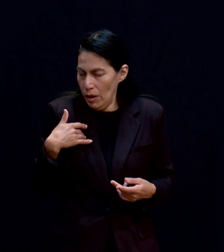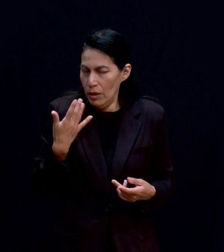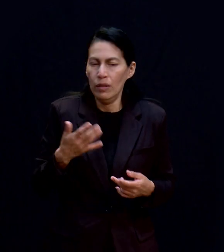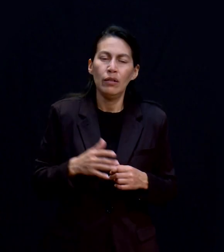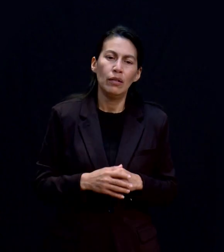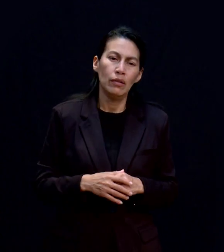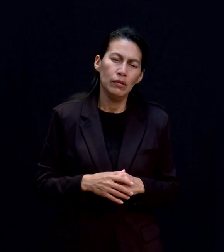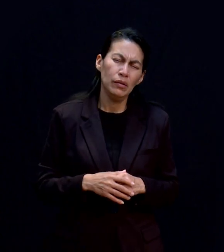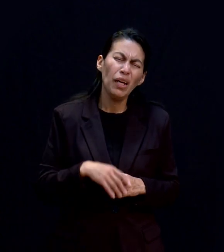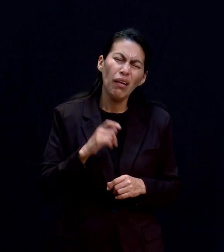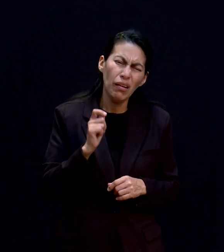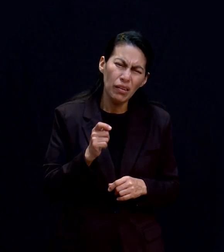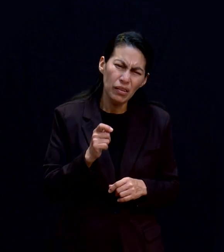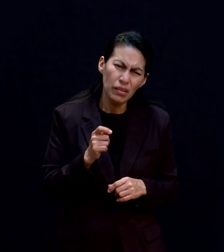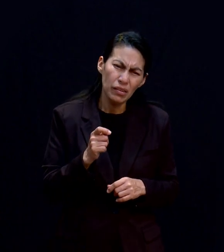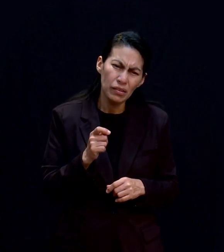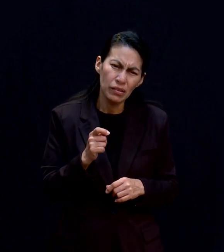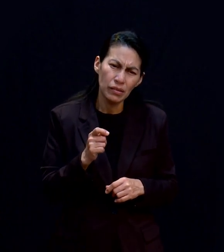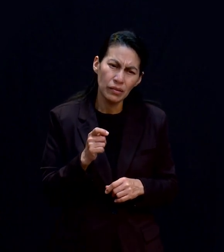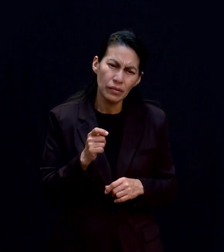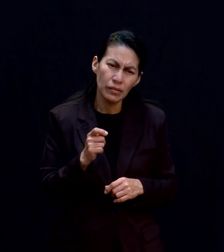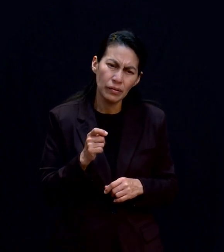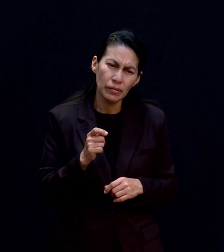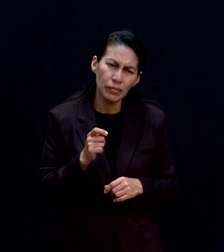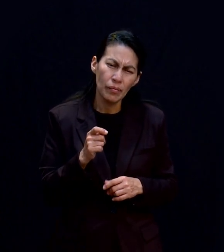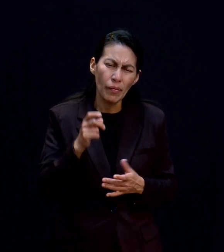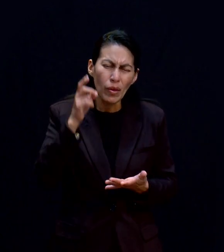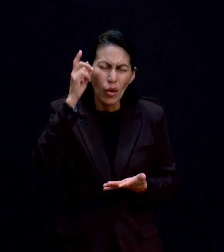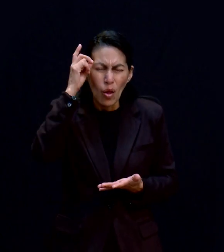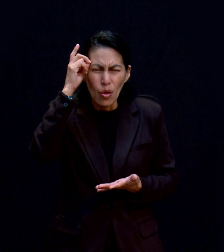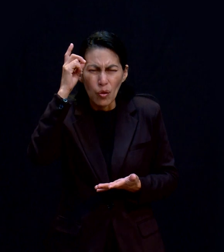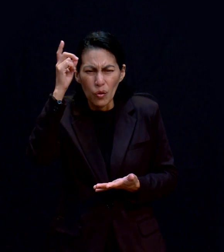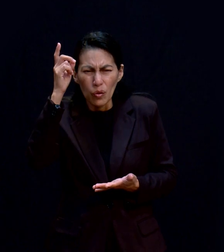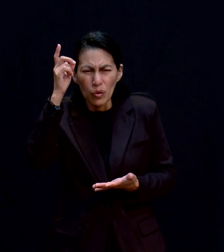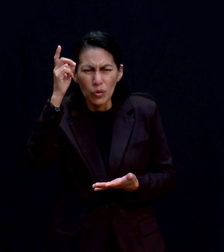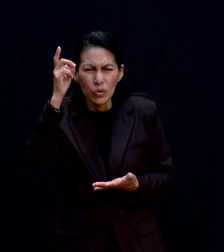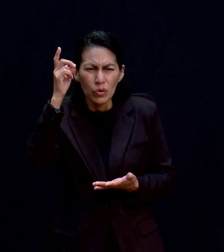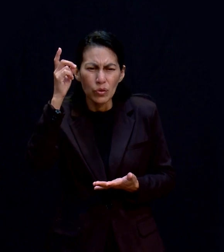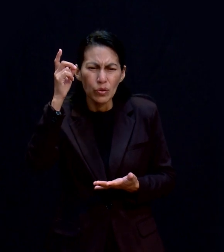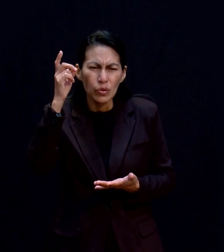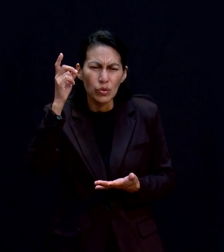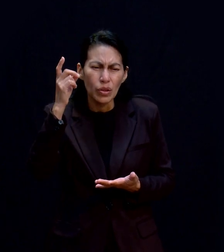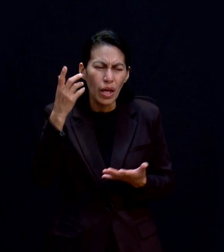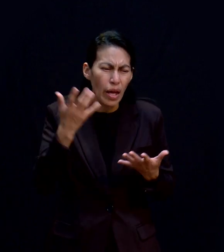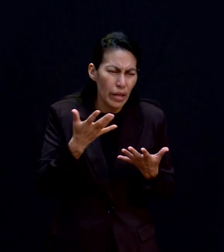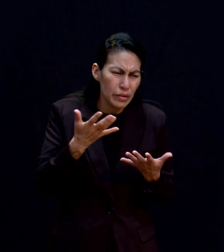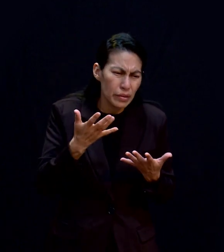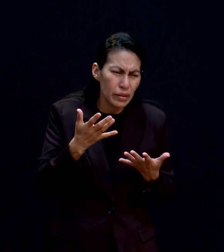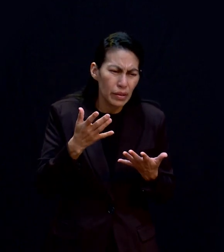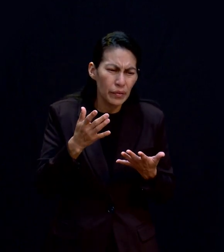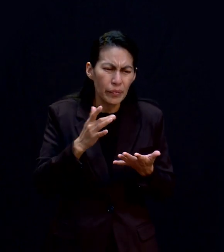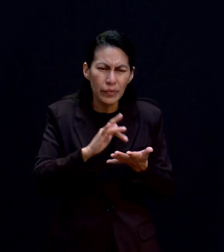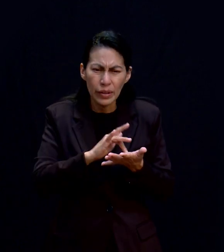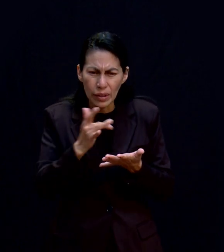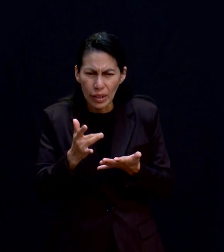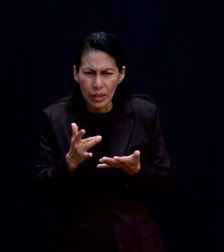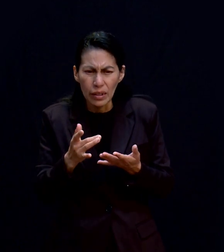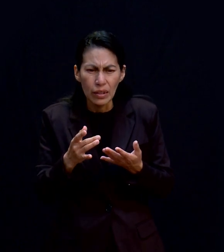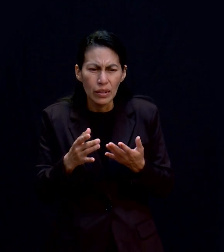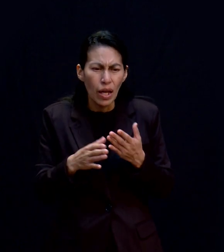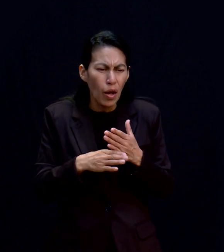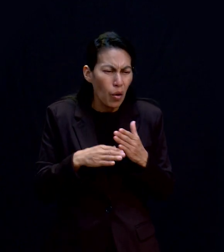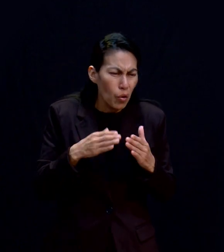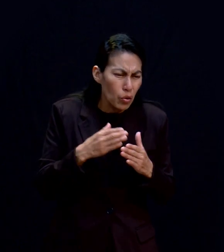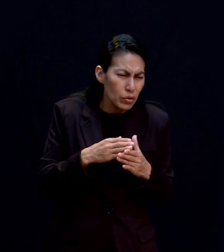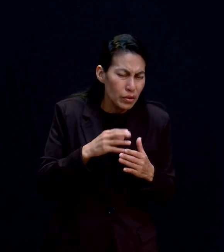ver milagros creer que son aspectos que dios obra a través de